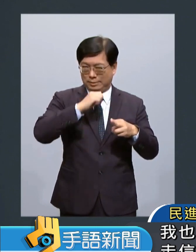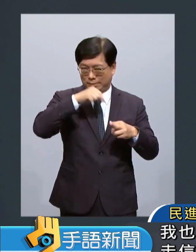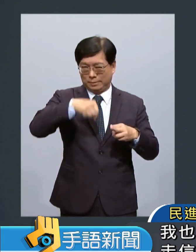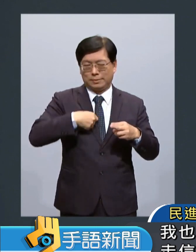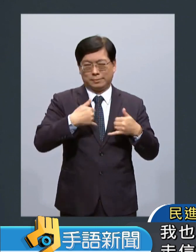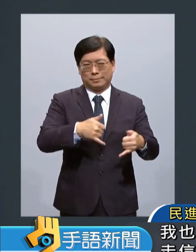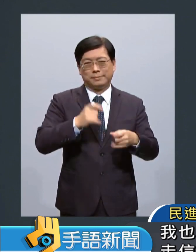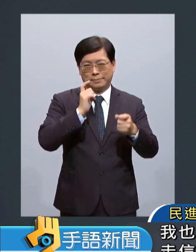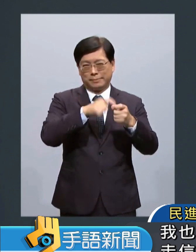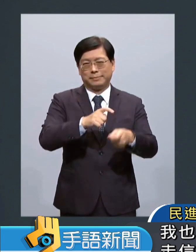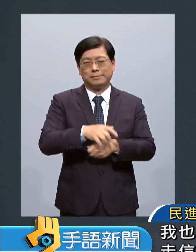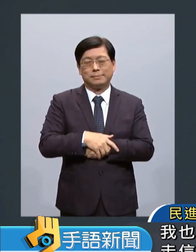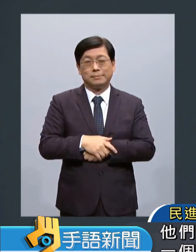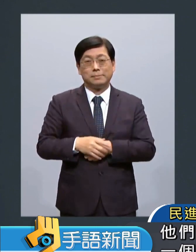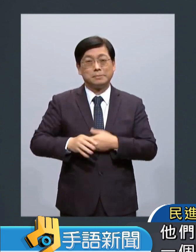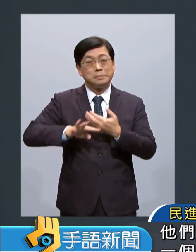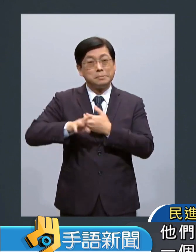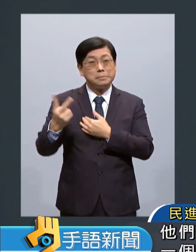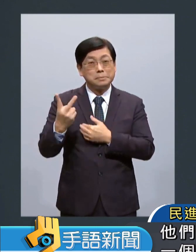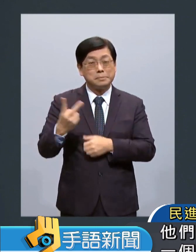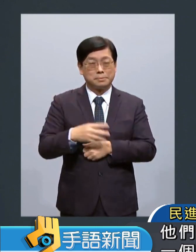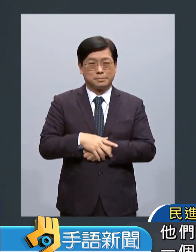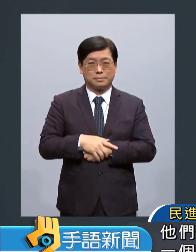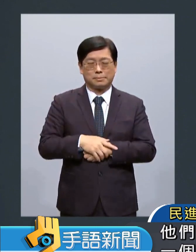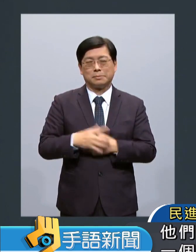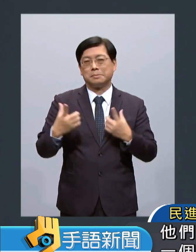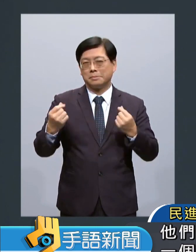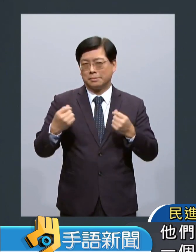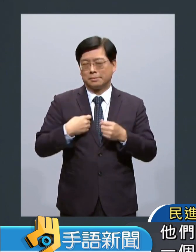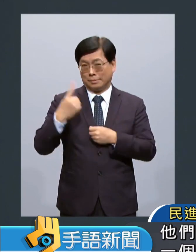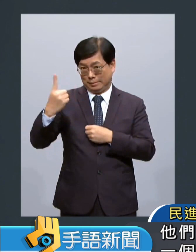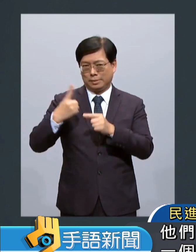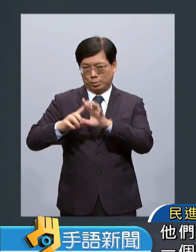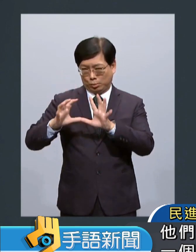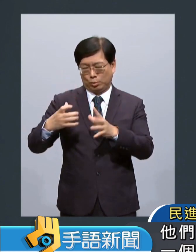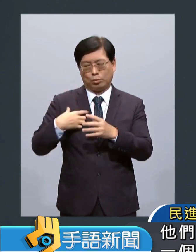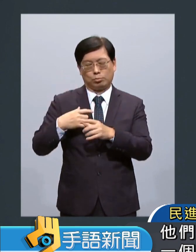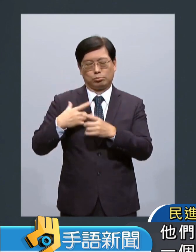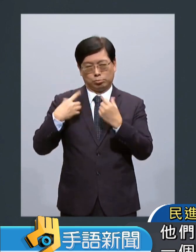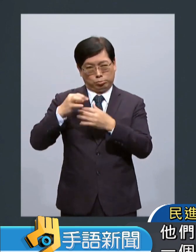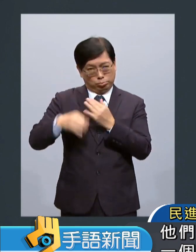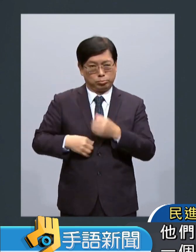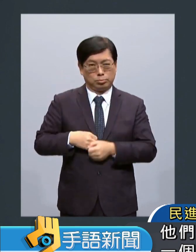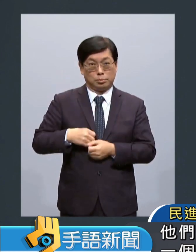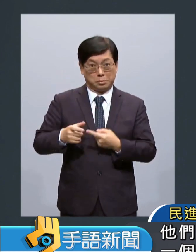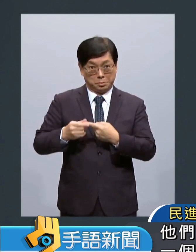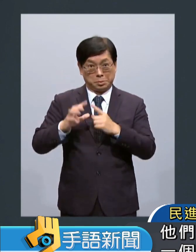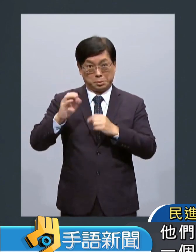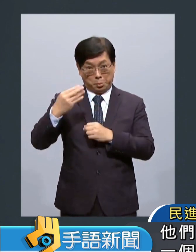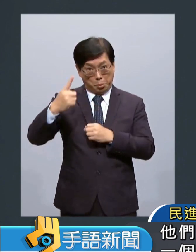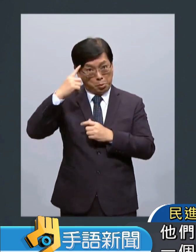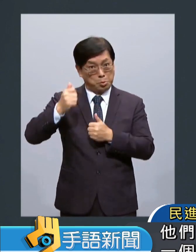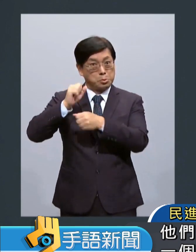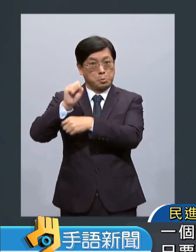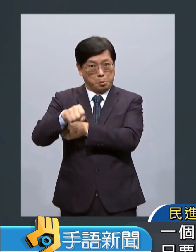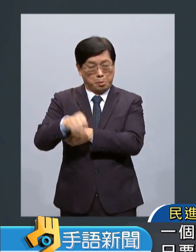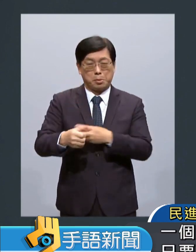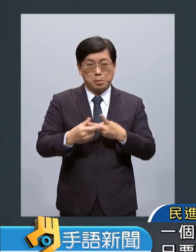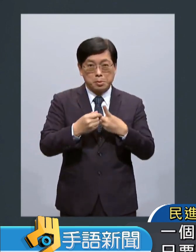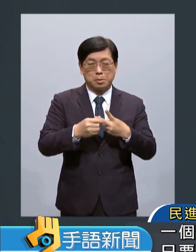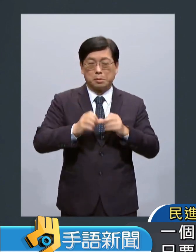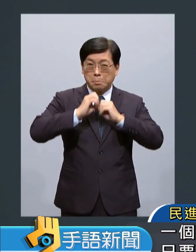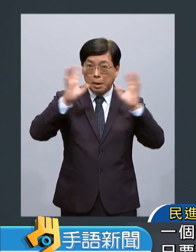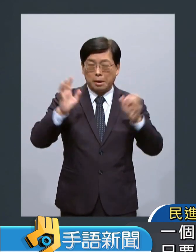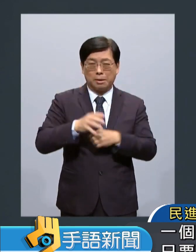路，他们两组都是秉持一个中国原则，一个接受九二共识，一个是